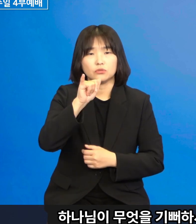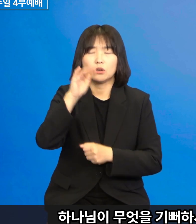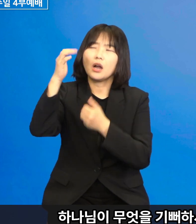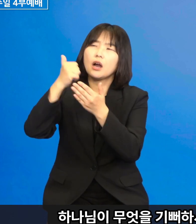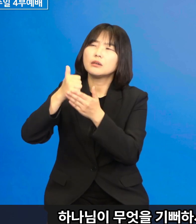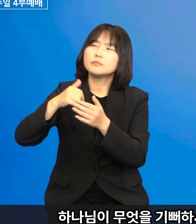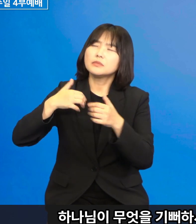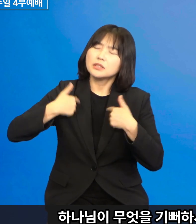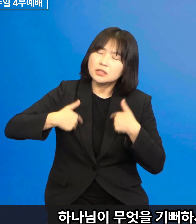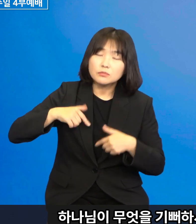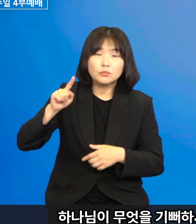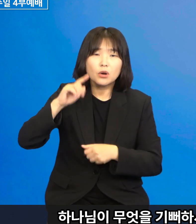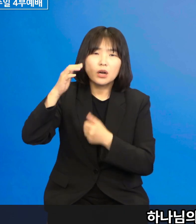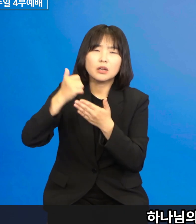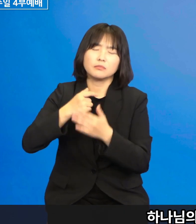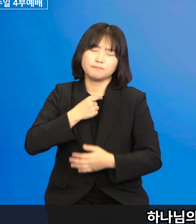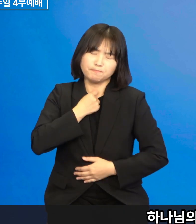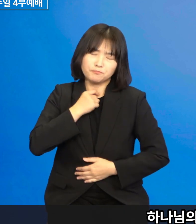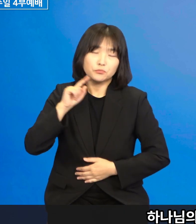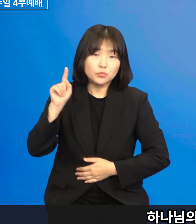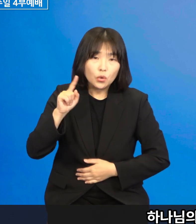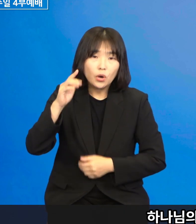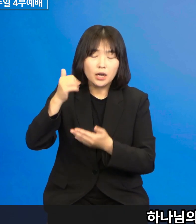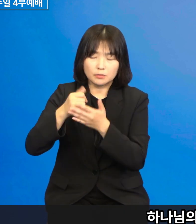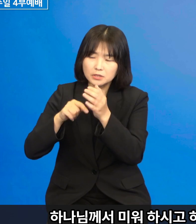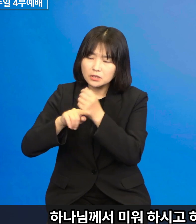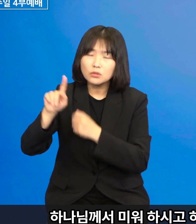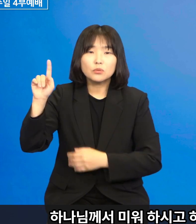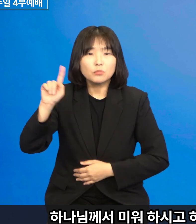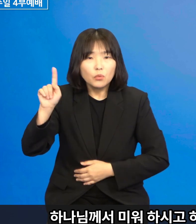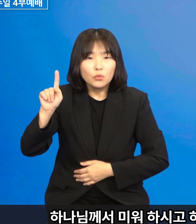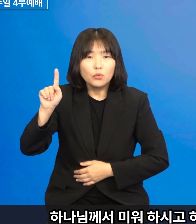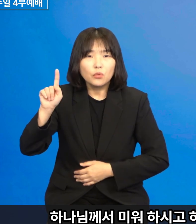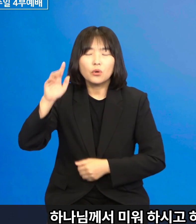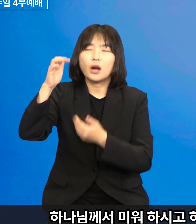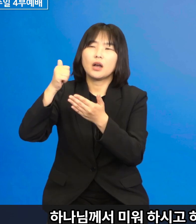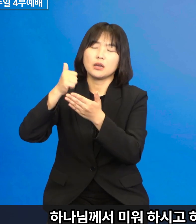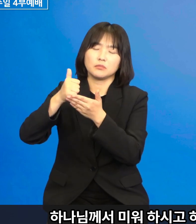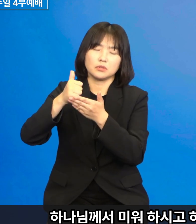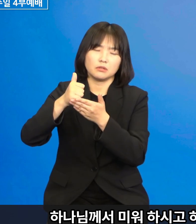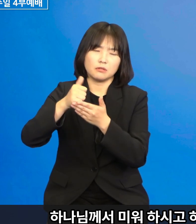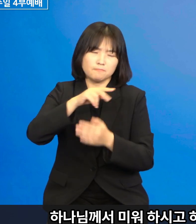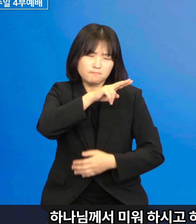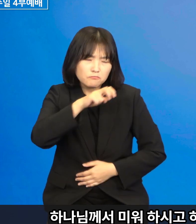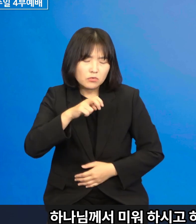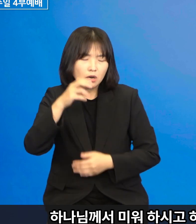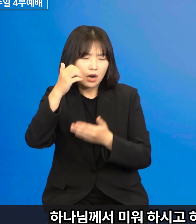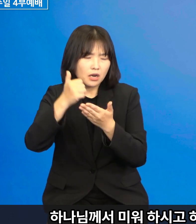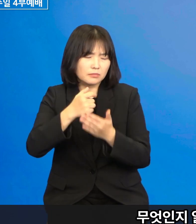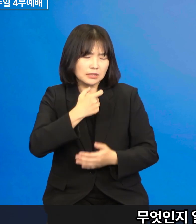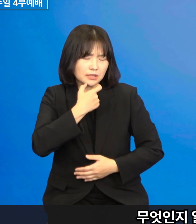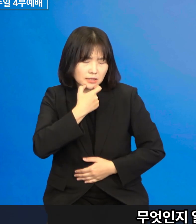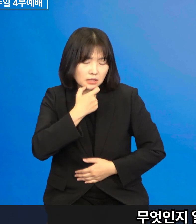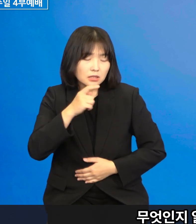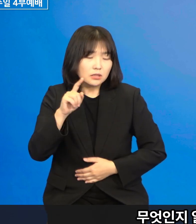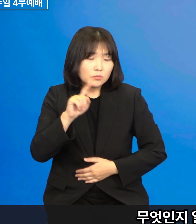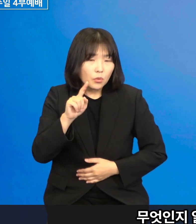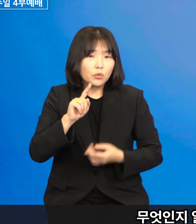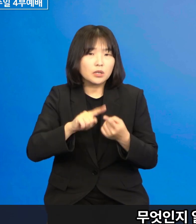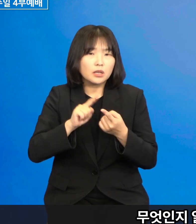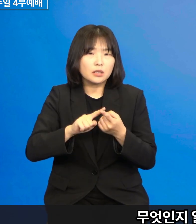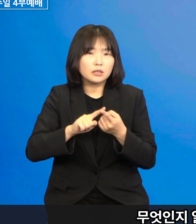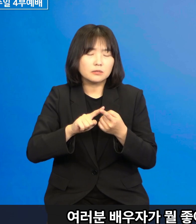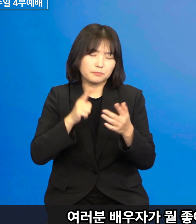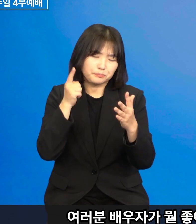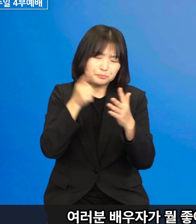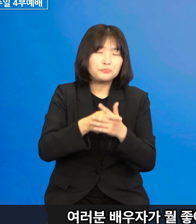기뻐하시고 하나님 무엇을 원하시고 하나님의 뜻은 무엇인지, 하나님께서 미워하시고 하나님께서 정말 싫어하시는 것이 무엇인지 알아야